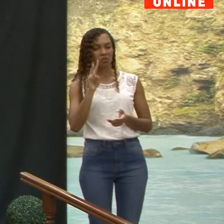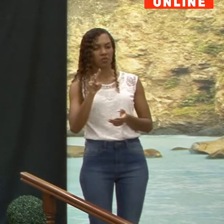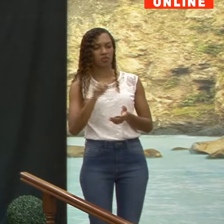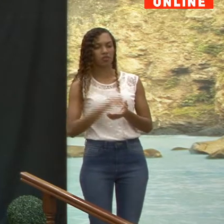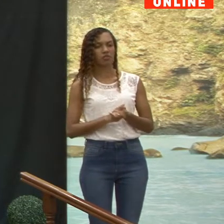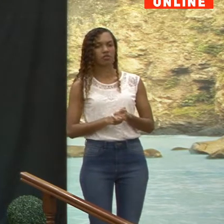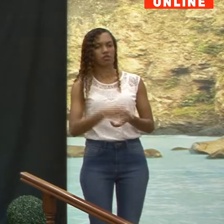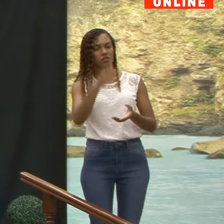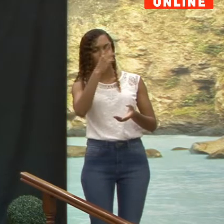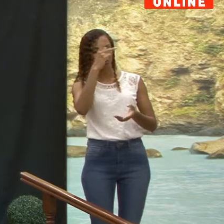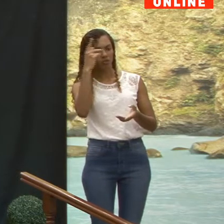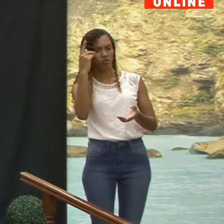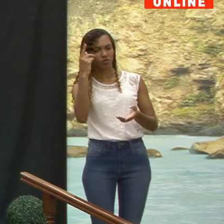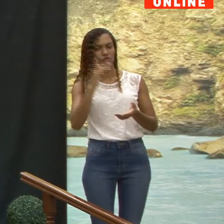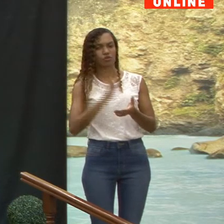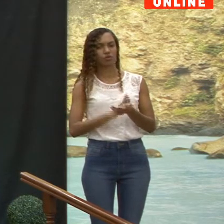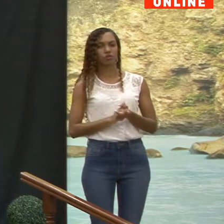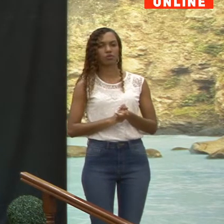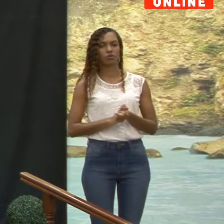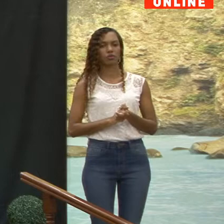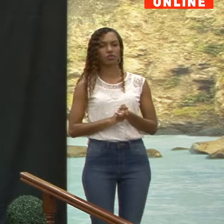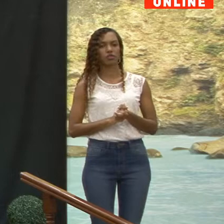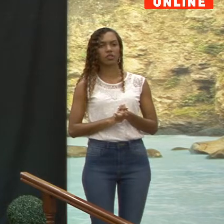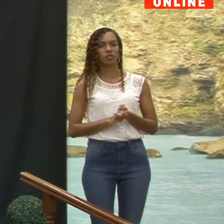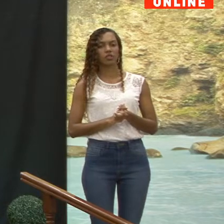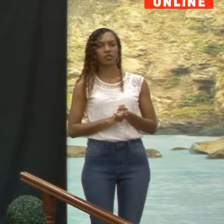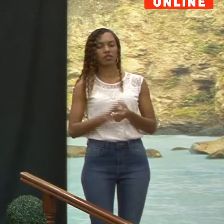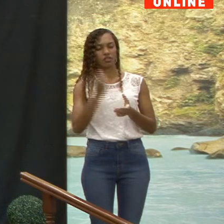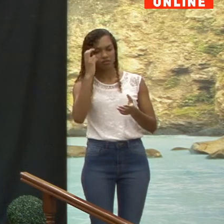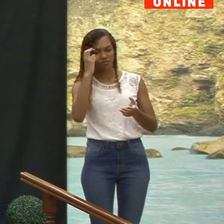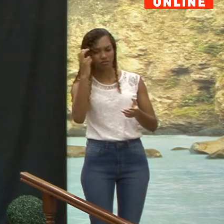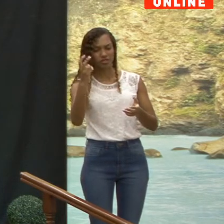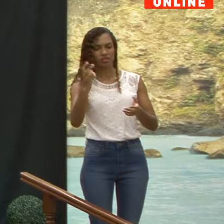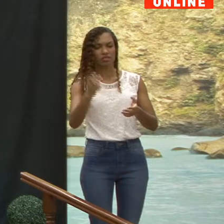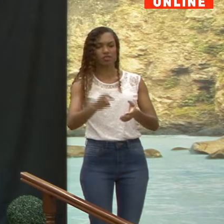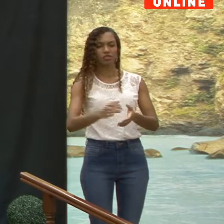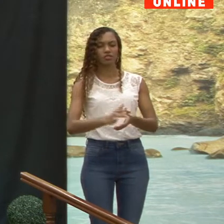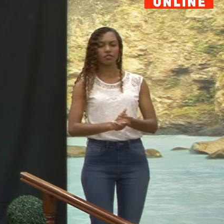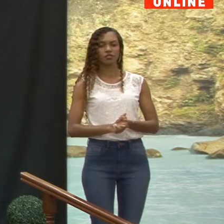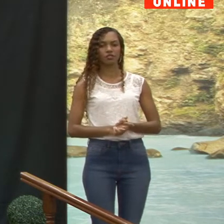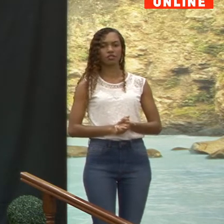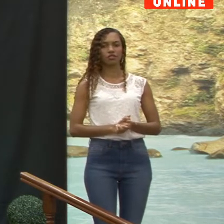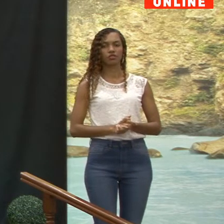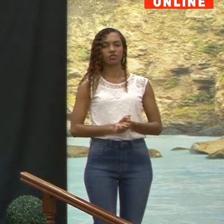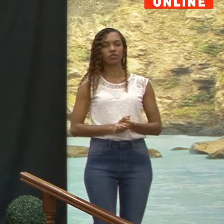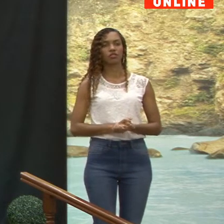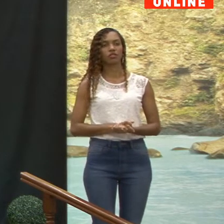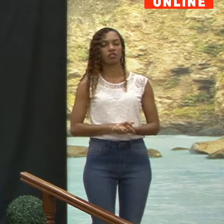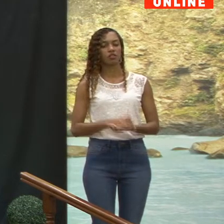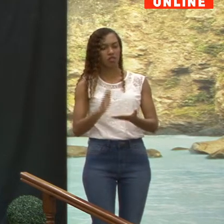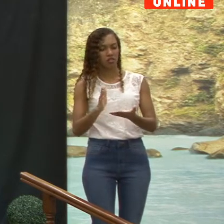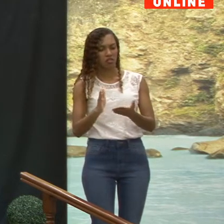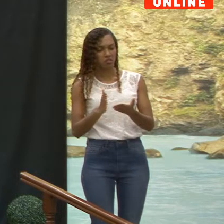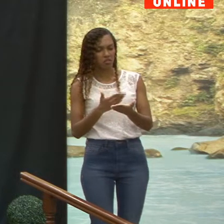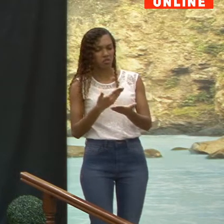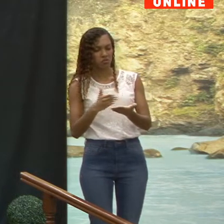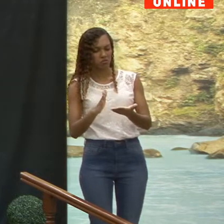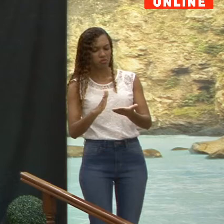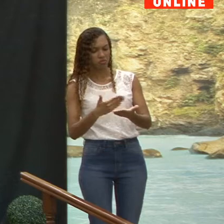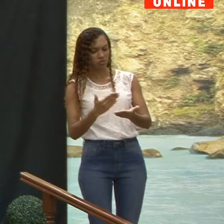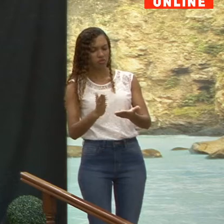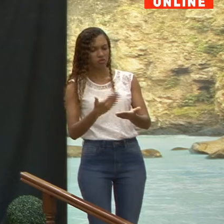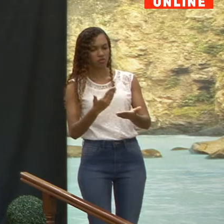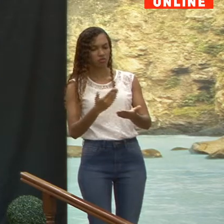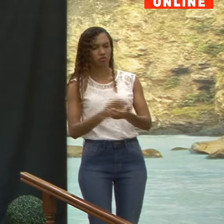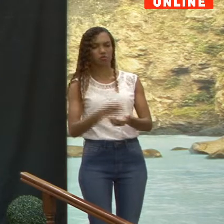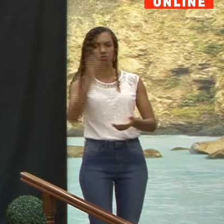duas formações, está fazendo a terceira graduação agora, que é de Direito.